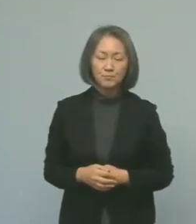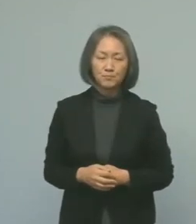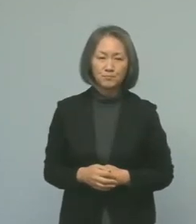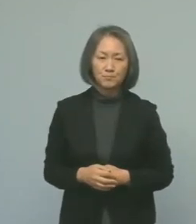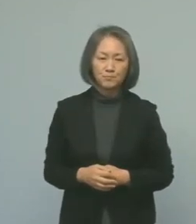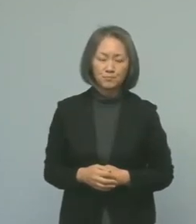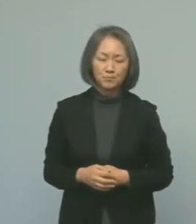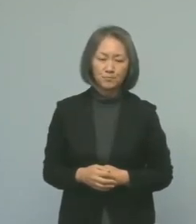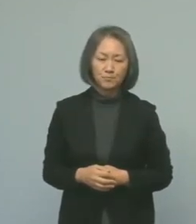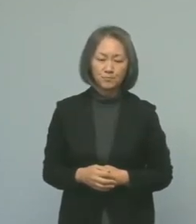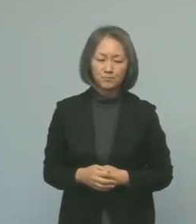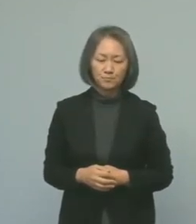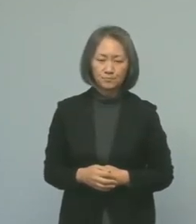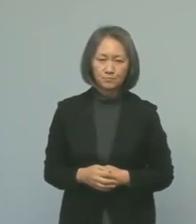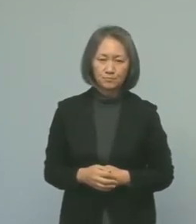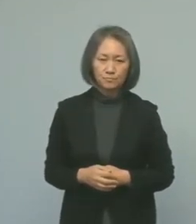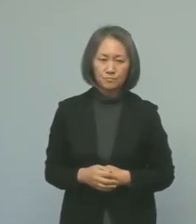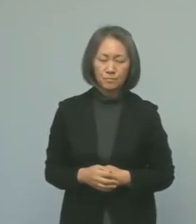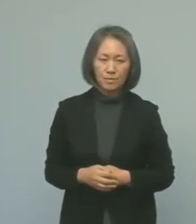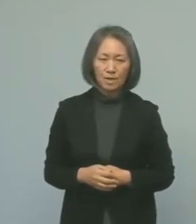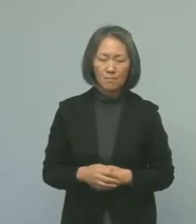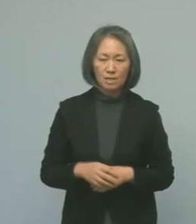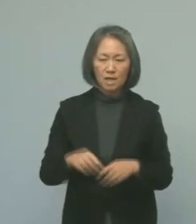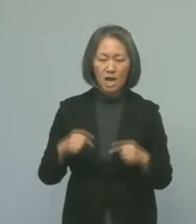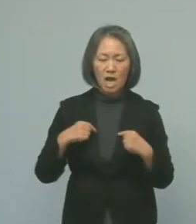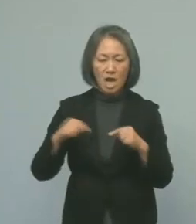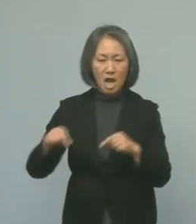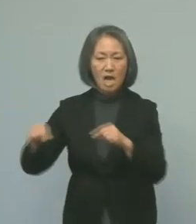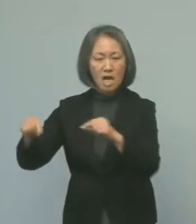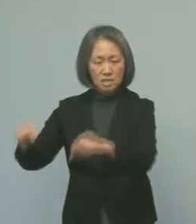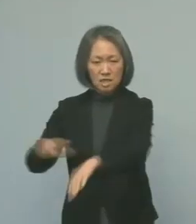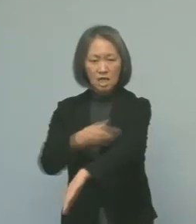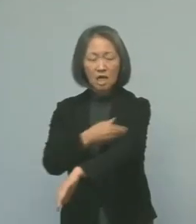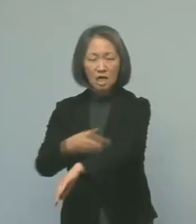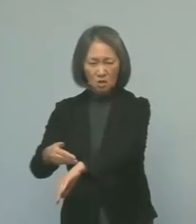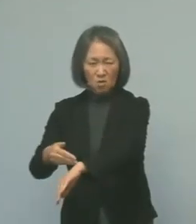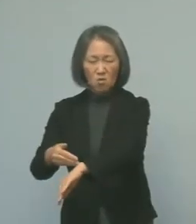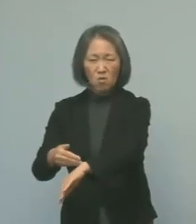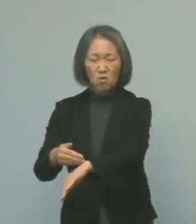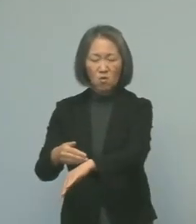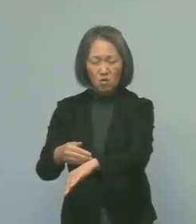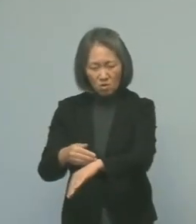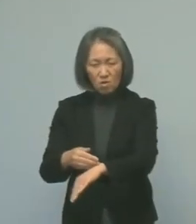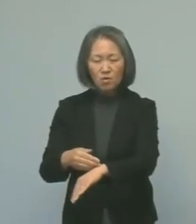それから感染経路というようなことで、なかなか